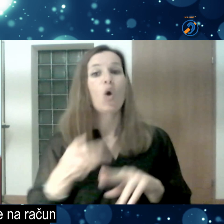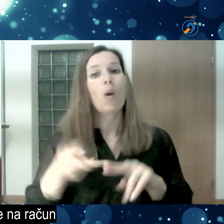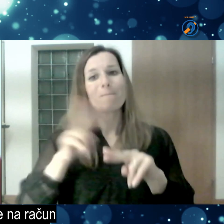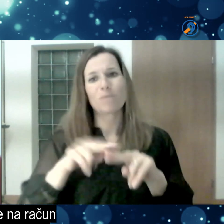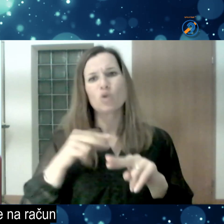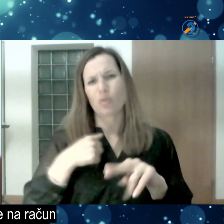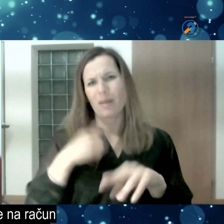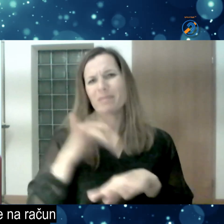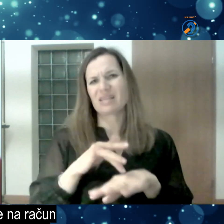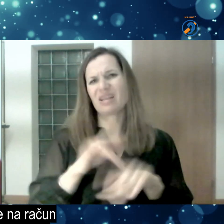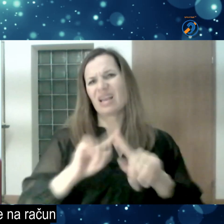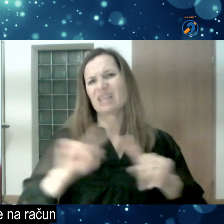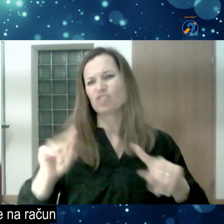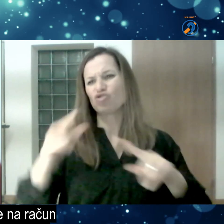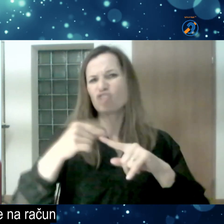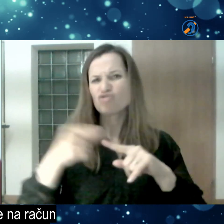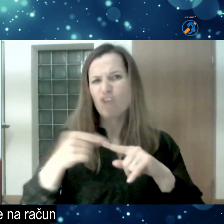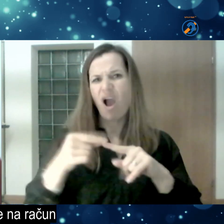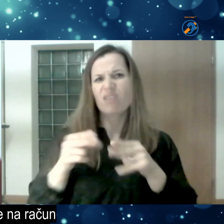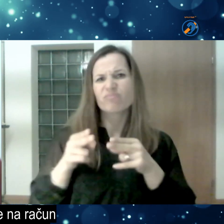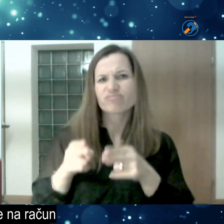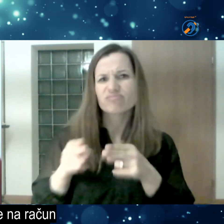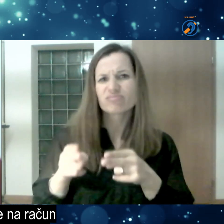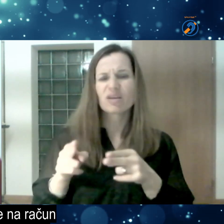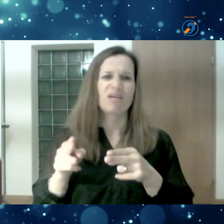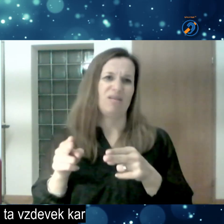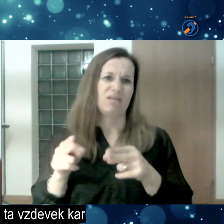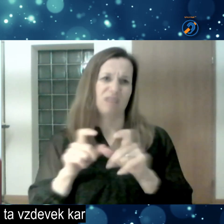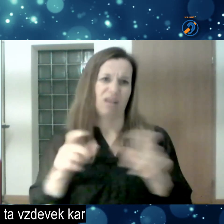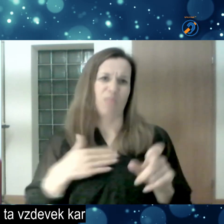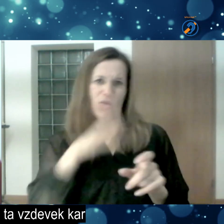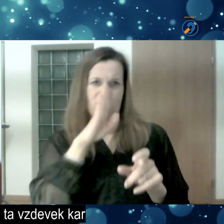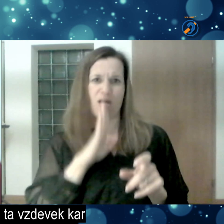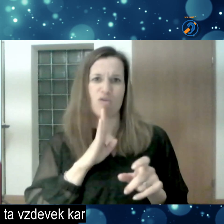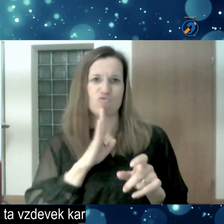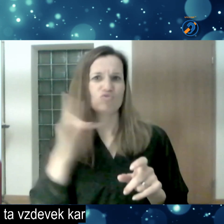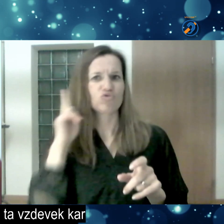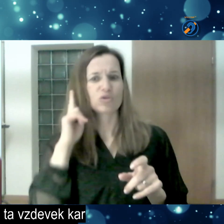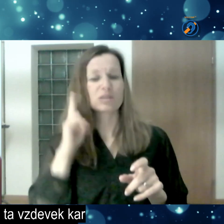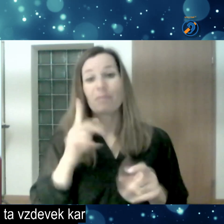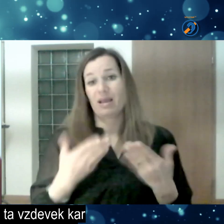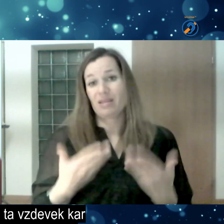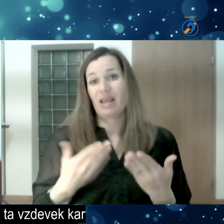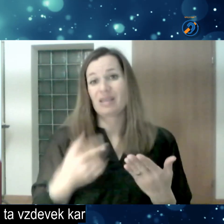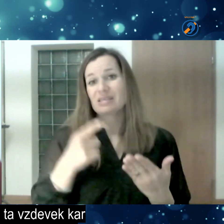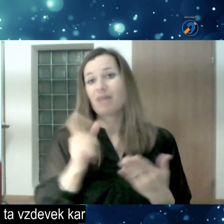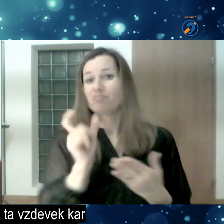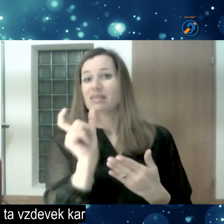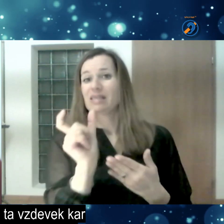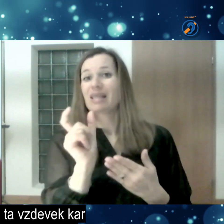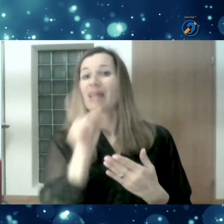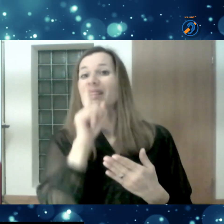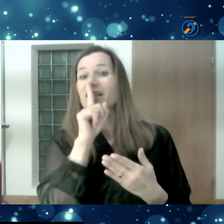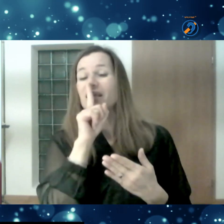razni štosi ali pa šale na račun moje naglušnosti. Danes mi je pa ta vzdevek, bom rekel, kar všeč, ker